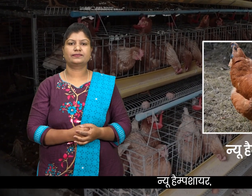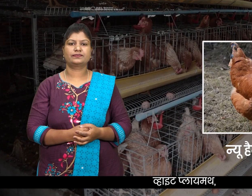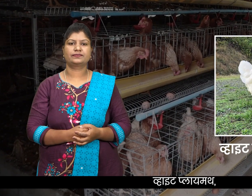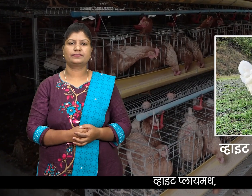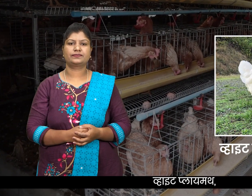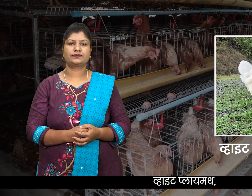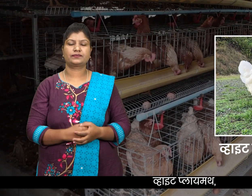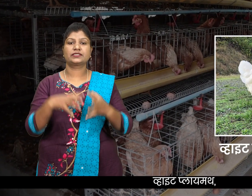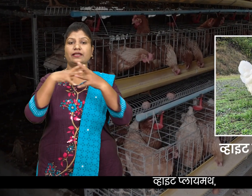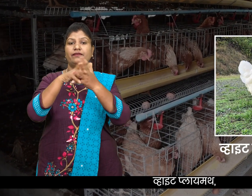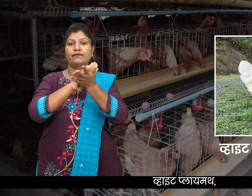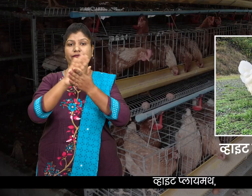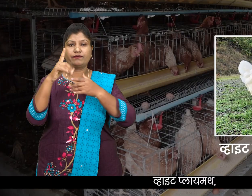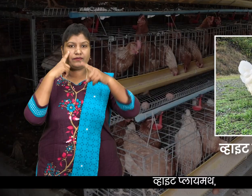व्हाइट प्लाईमाउथ,